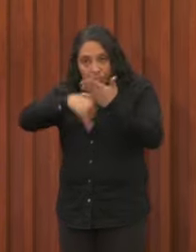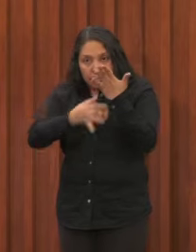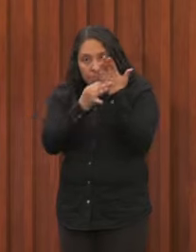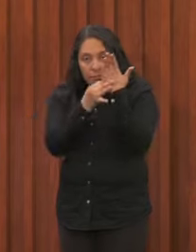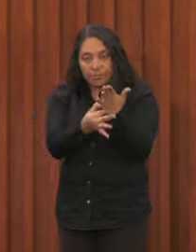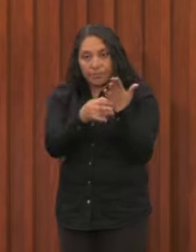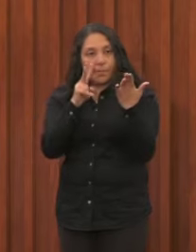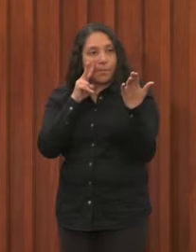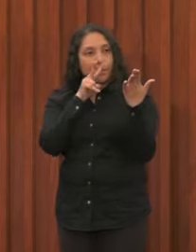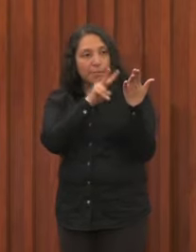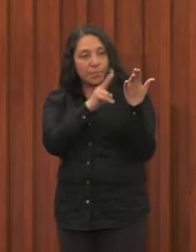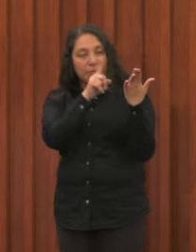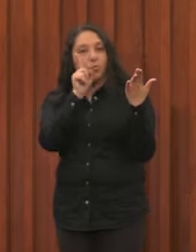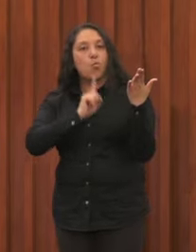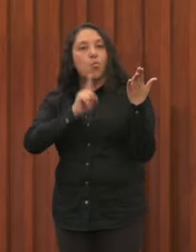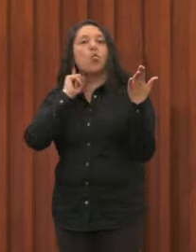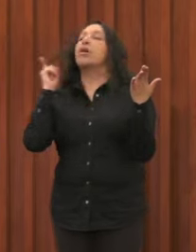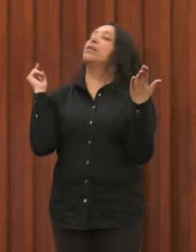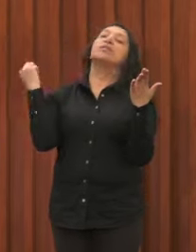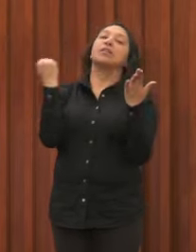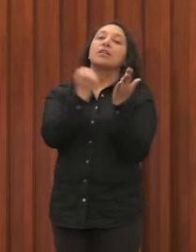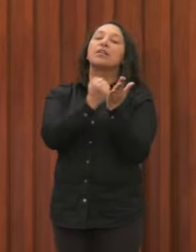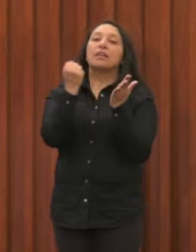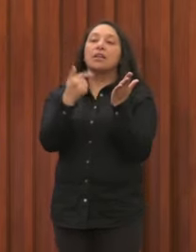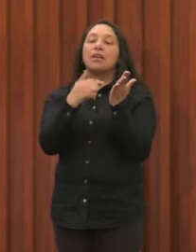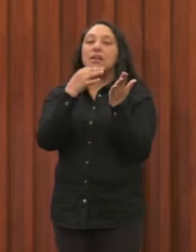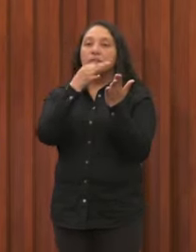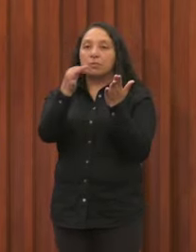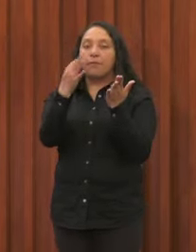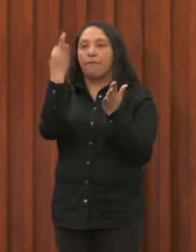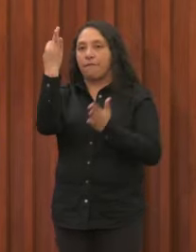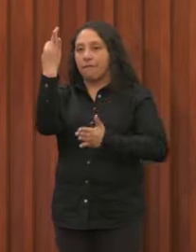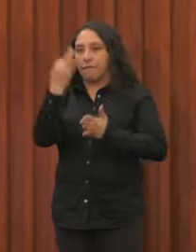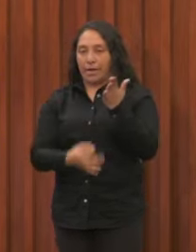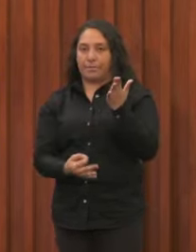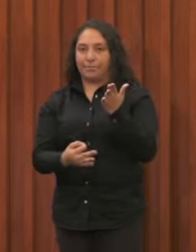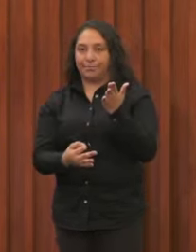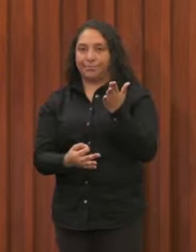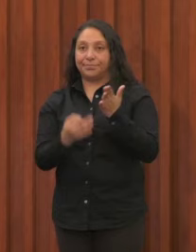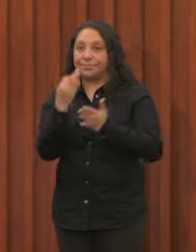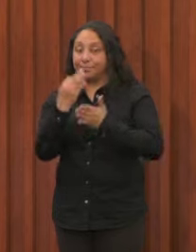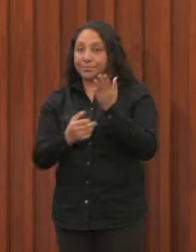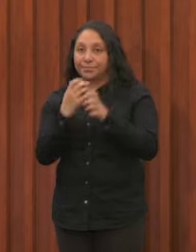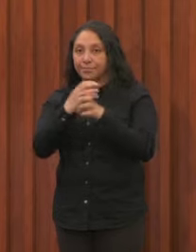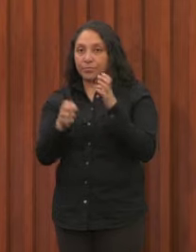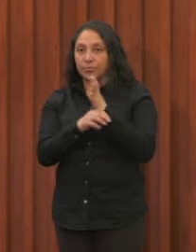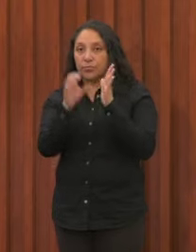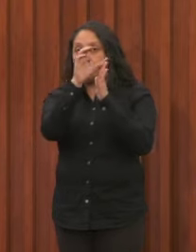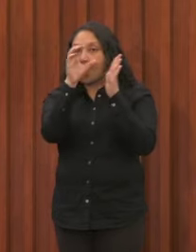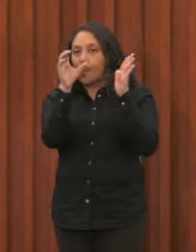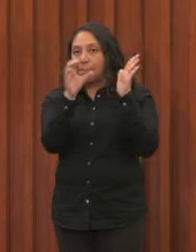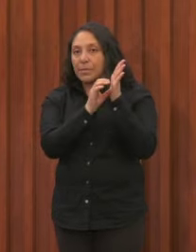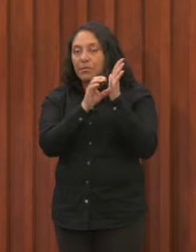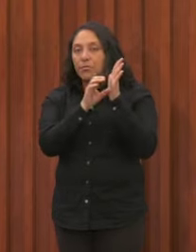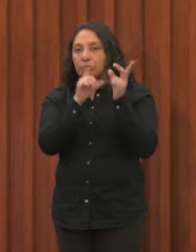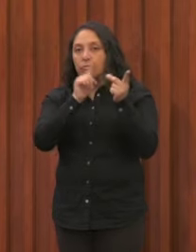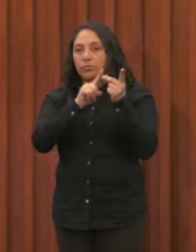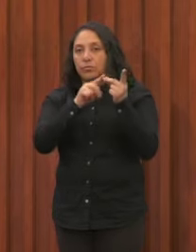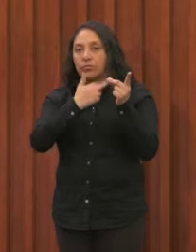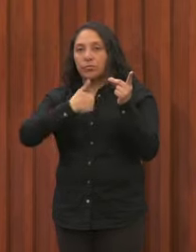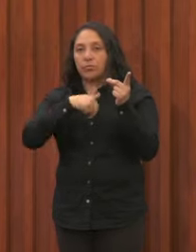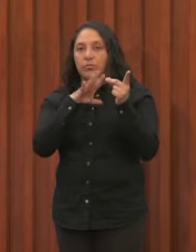ahí nos quedaron, la declaración nos quedaba a deber. de entrada en el capítulo en donde estamos, en